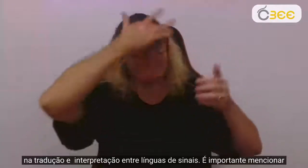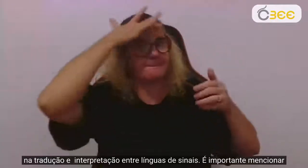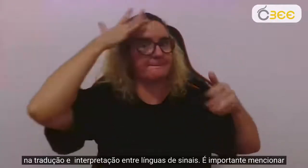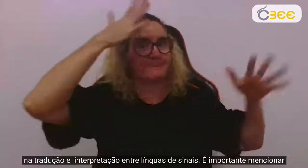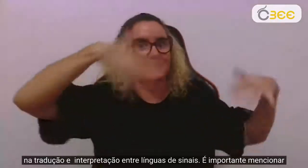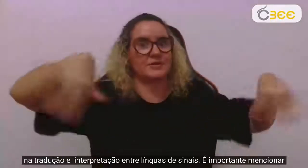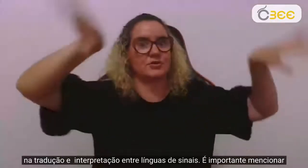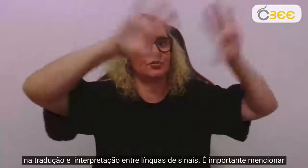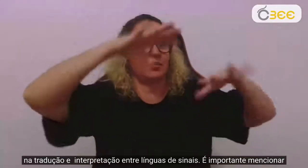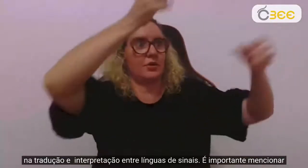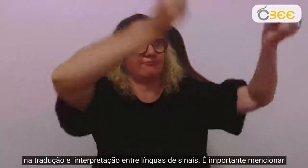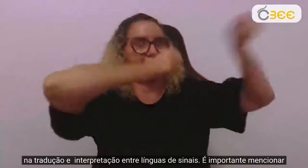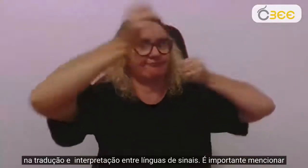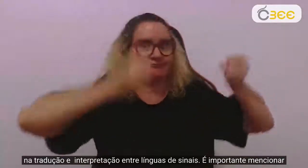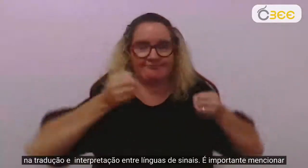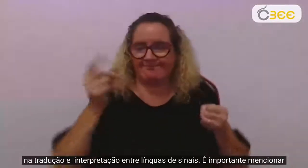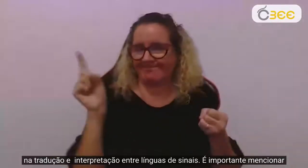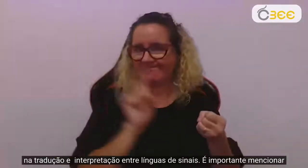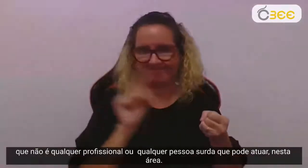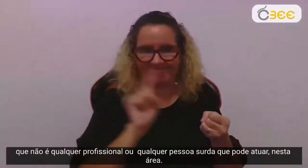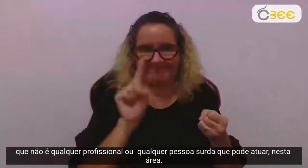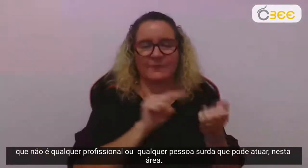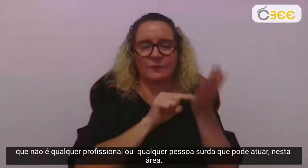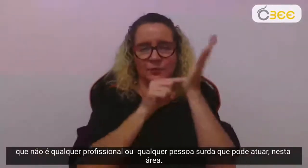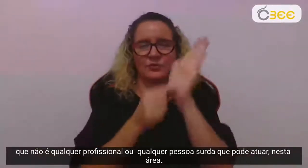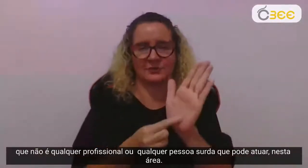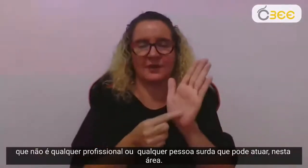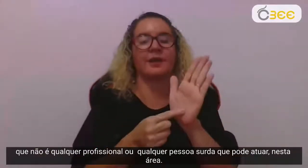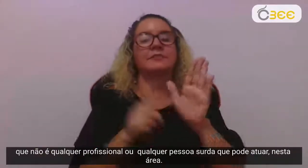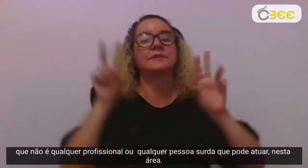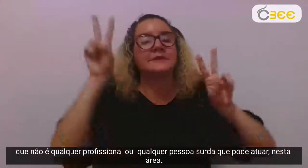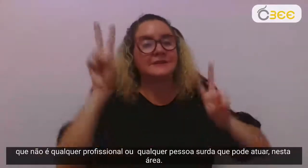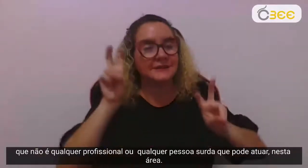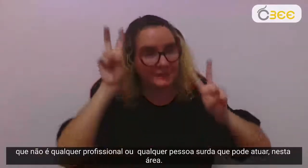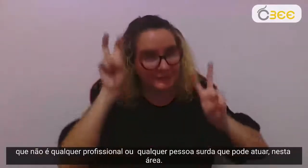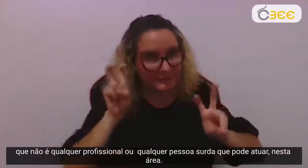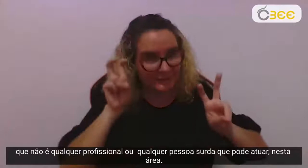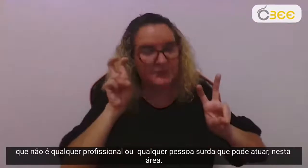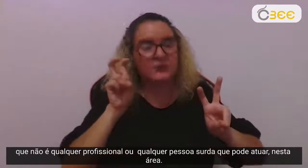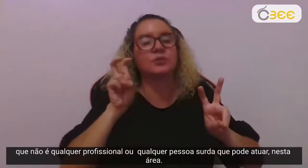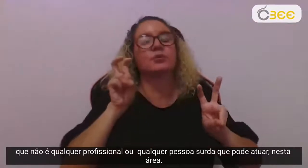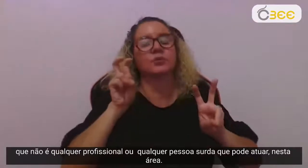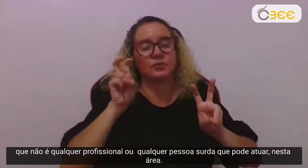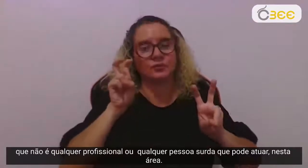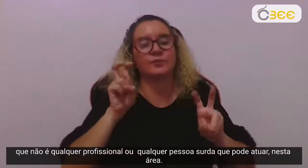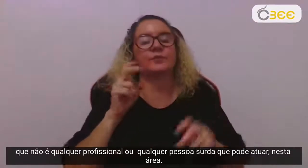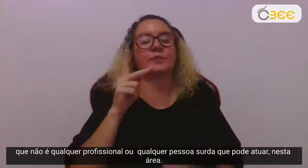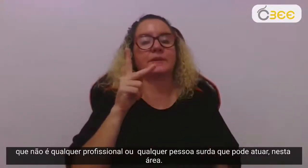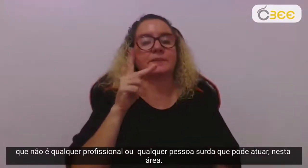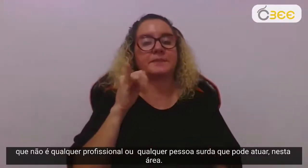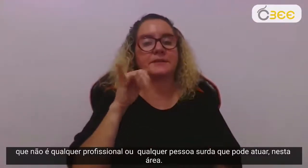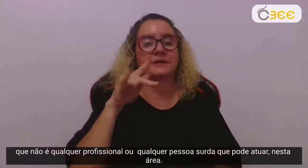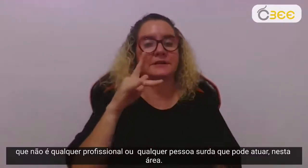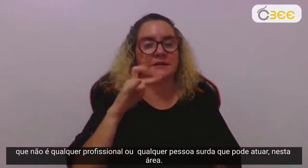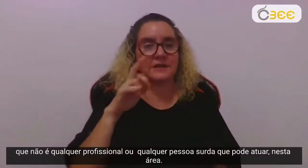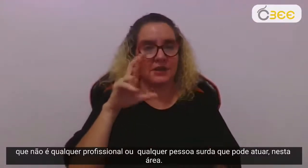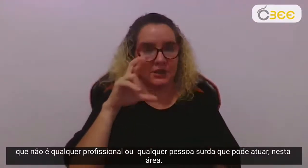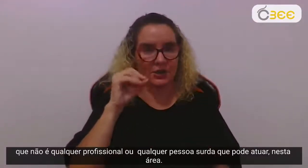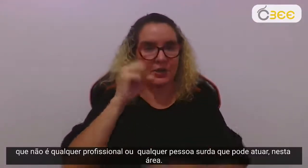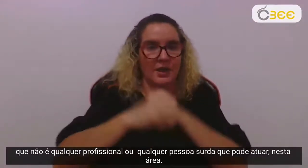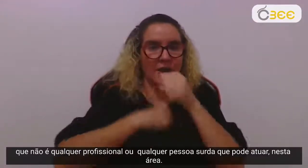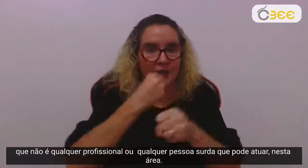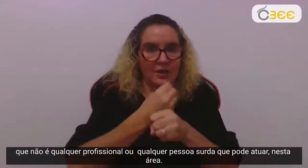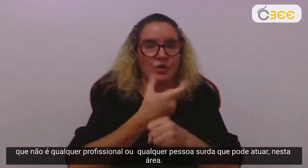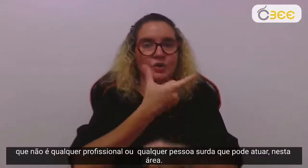sinais? É importante mencionar que não é qualquer profissional ou qualquer pessoa surda que pode